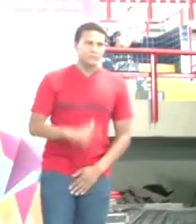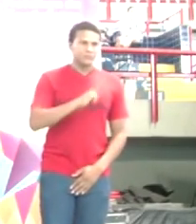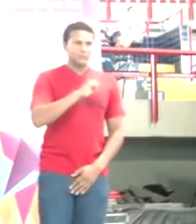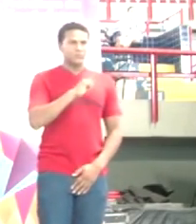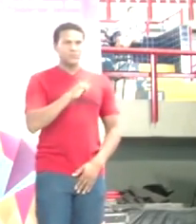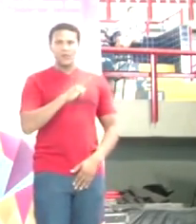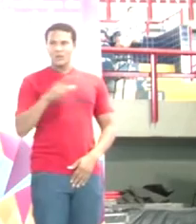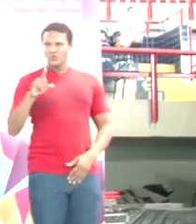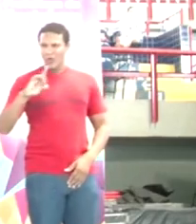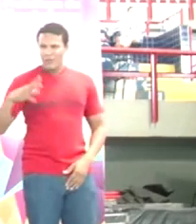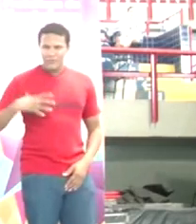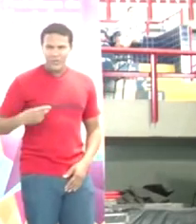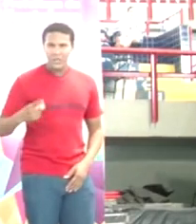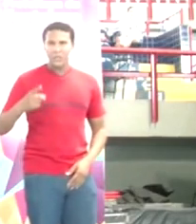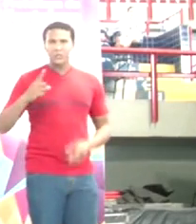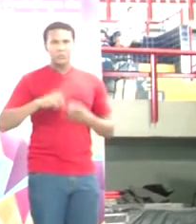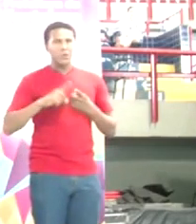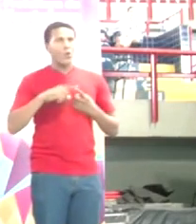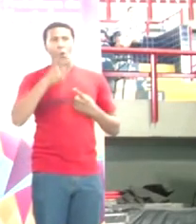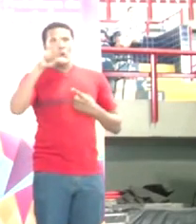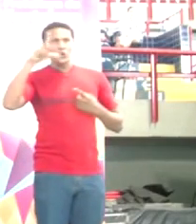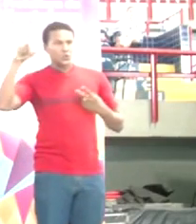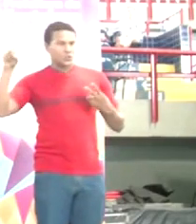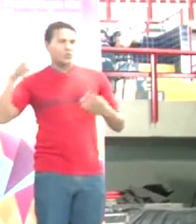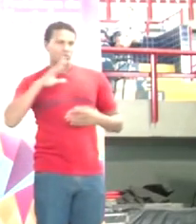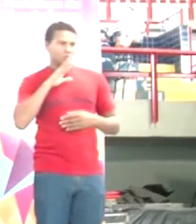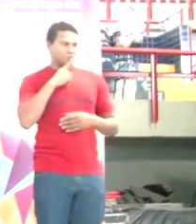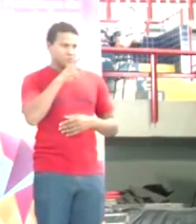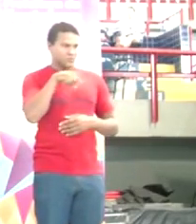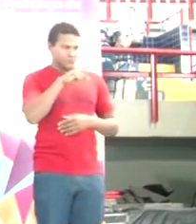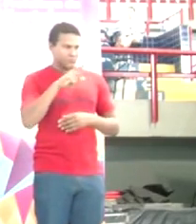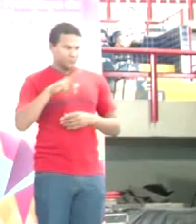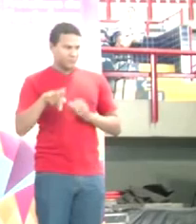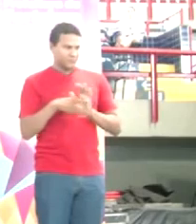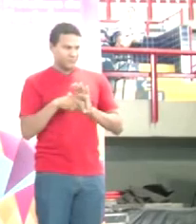né? Mas também o seu conhecimento.